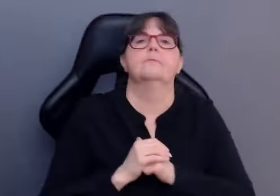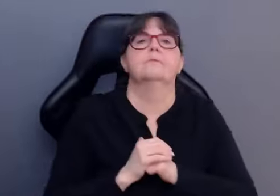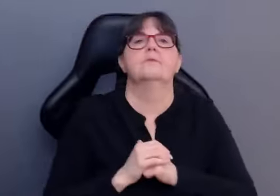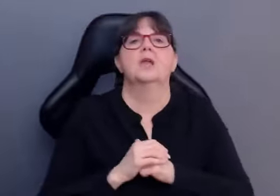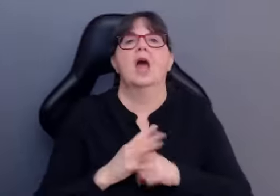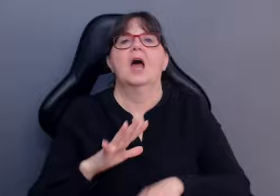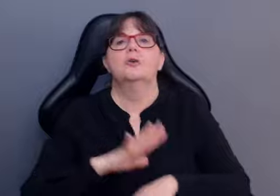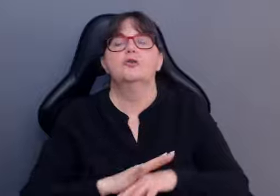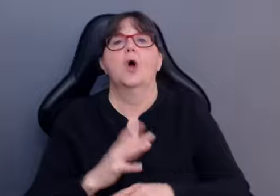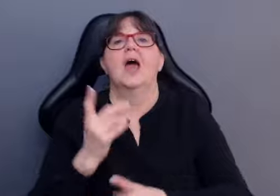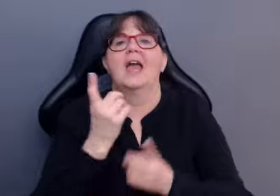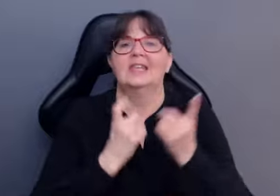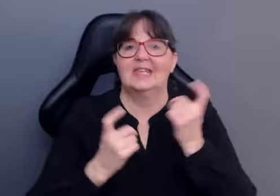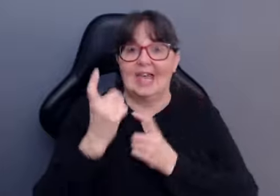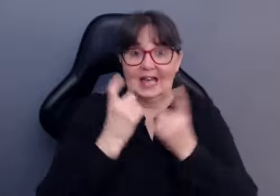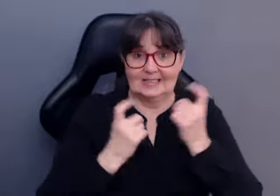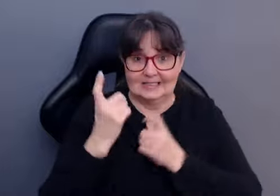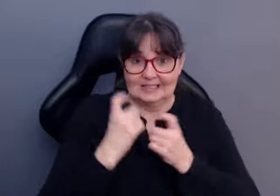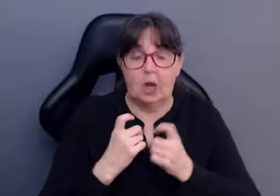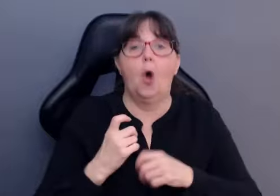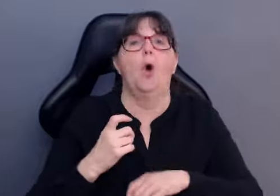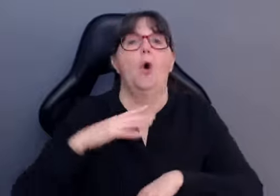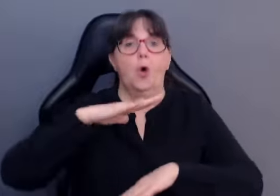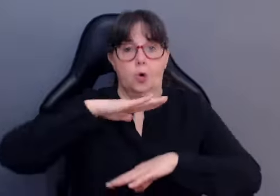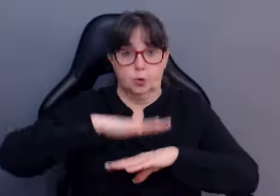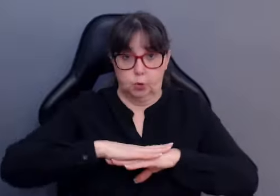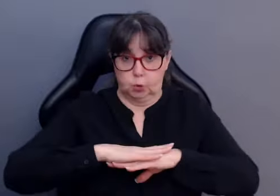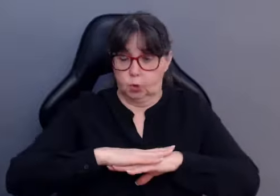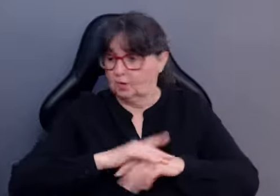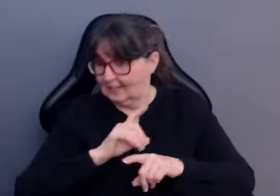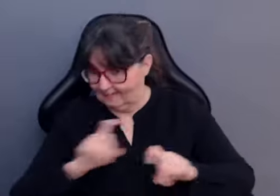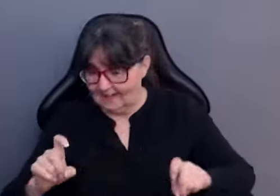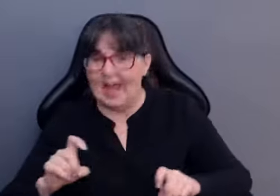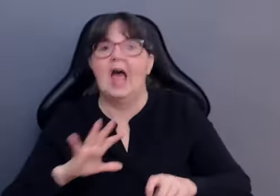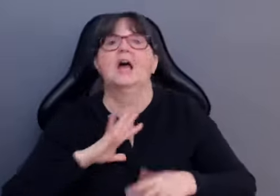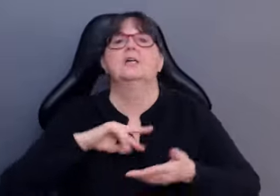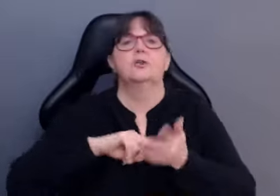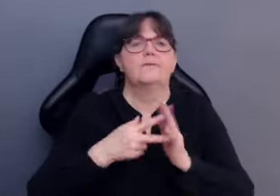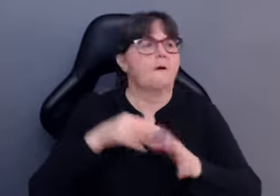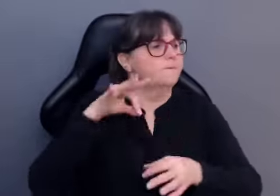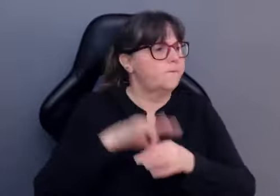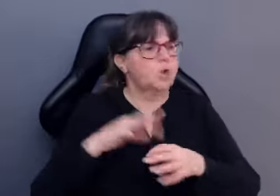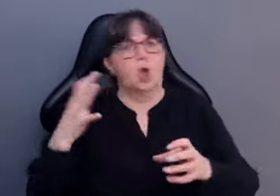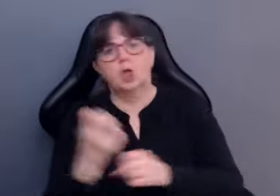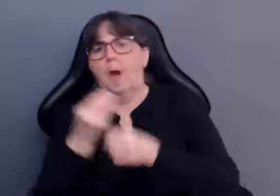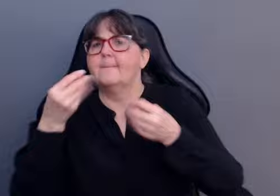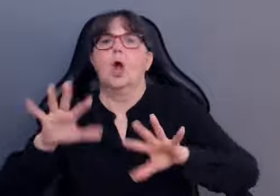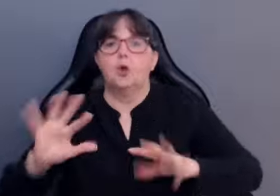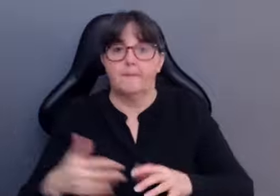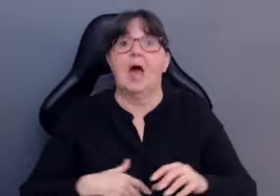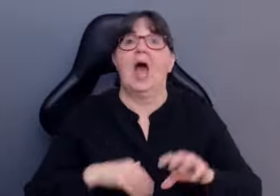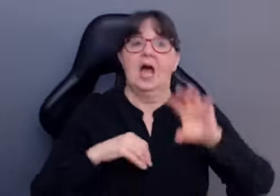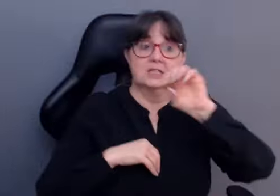l'Assemblée des membres sont tranchées à la majorité simple, 50% plus 1, des